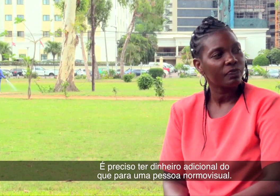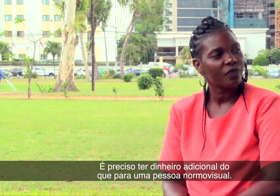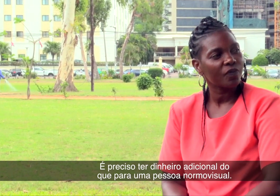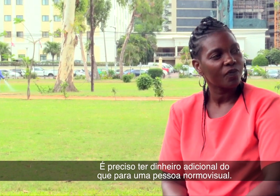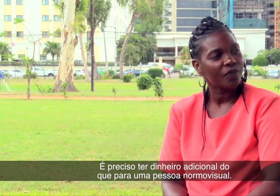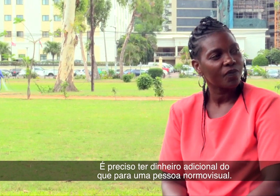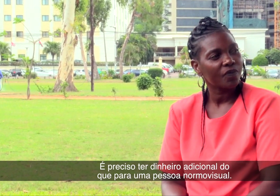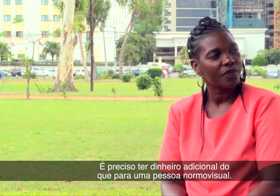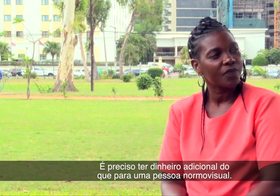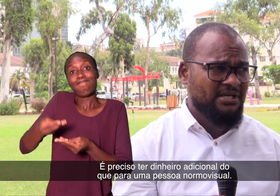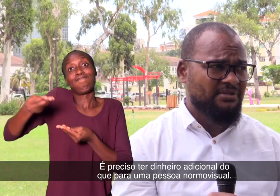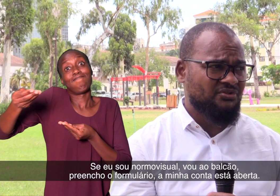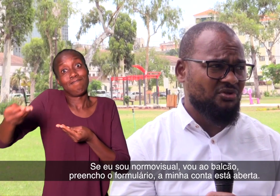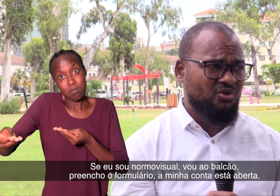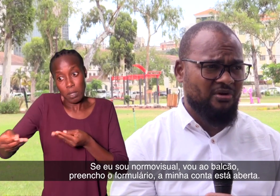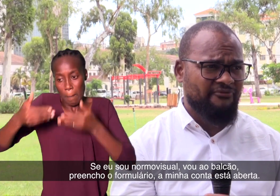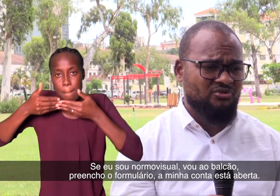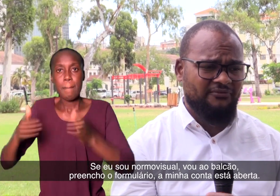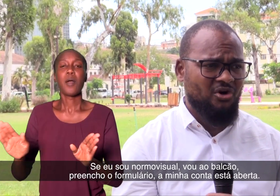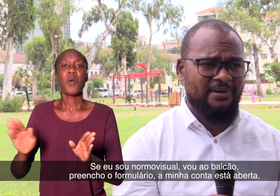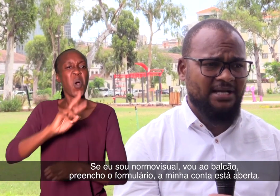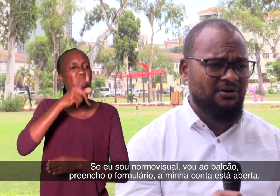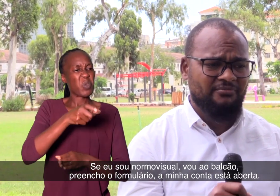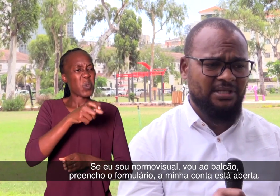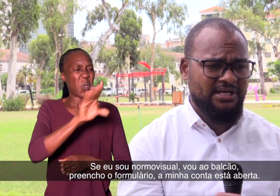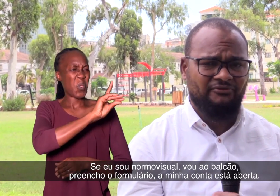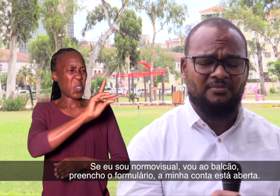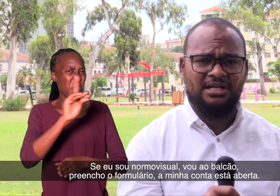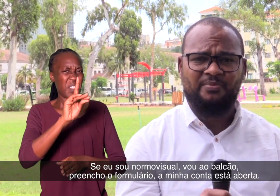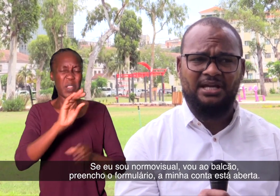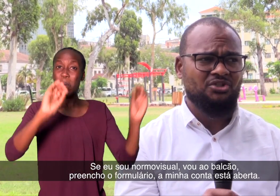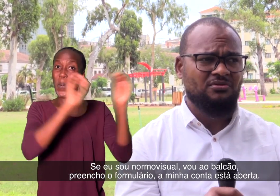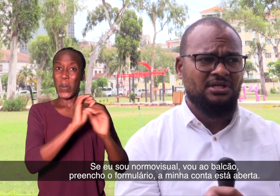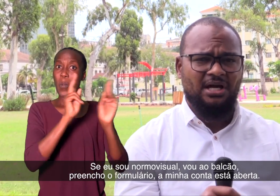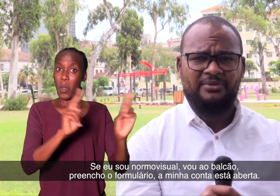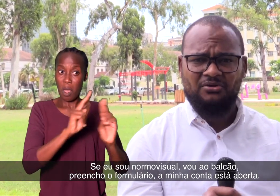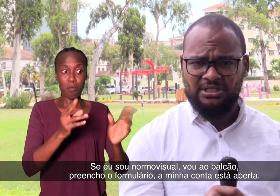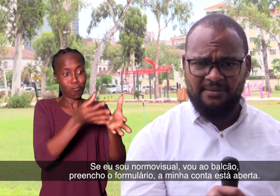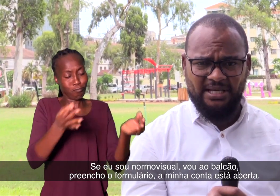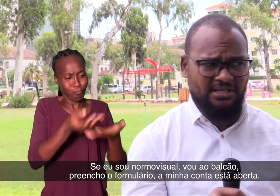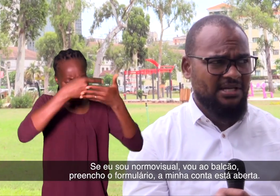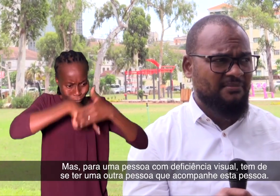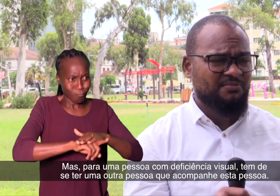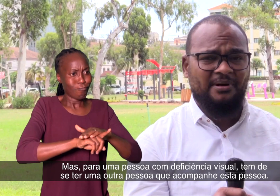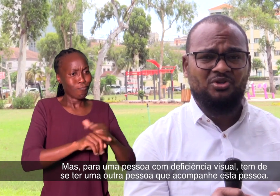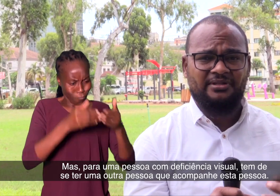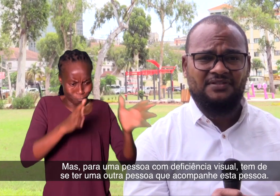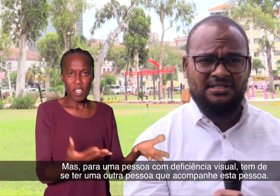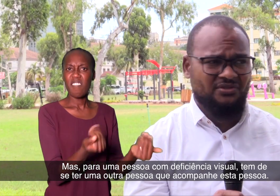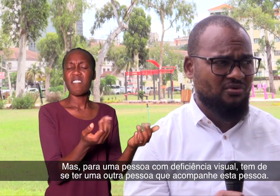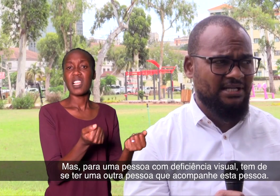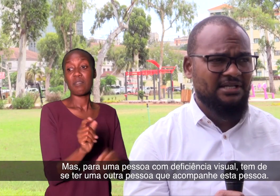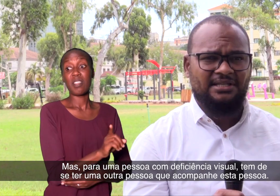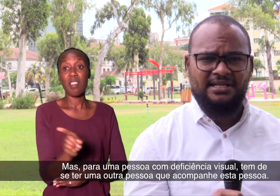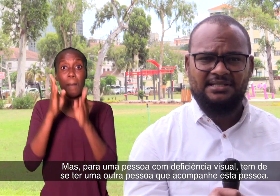normo visual. Portanto, se eu sou normo visual, vou ao balcão, me entrego um formulário, preencho, a minha conta está aberta. Mas, para uma pessoa com